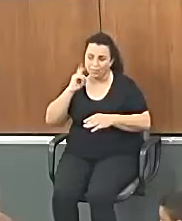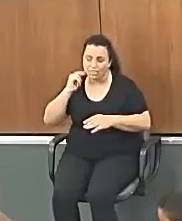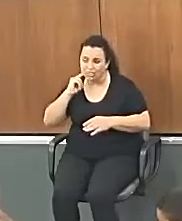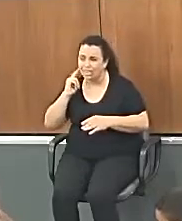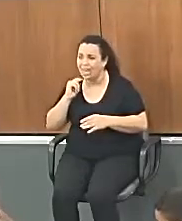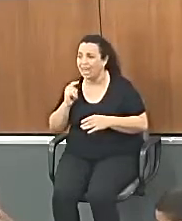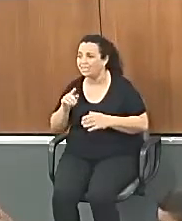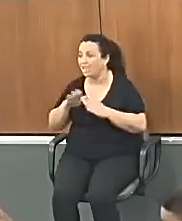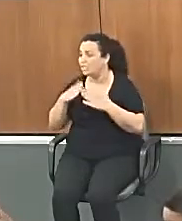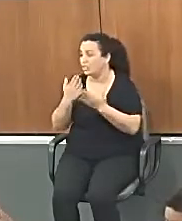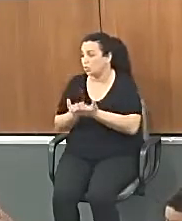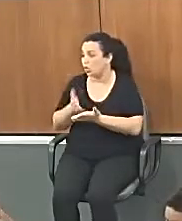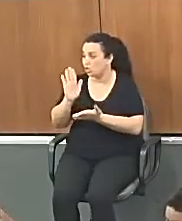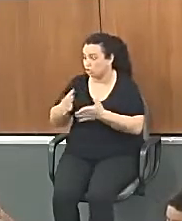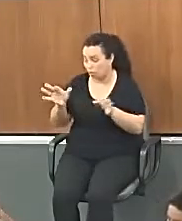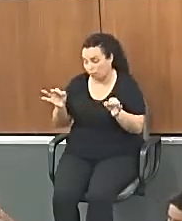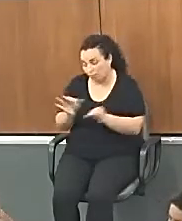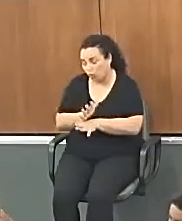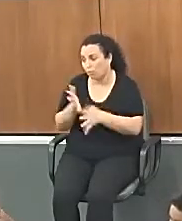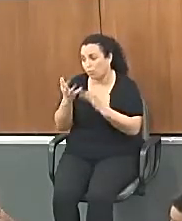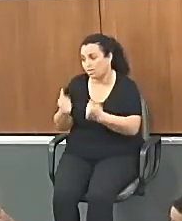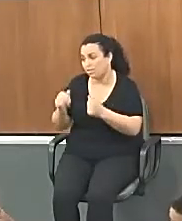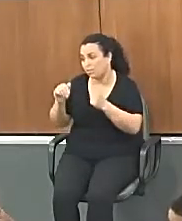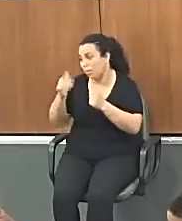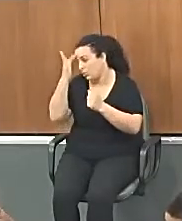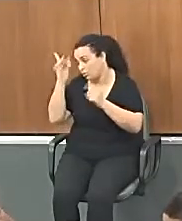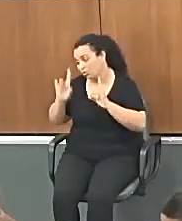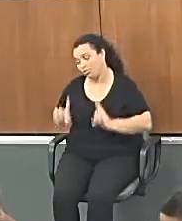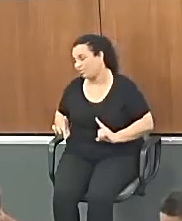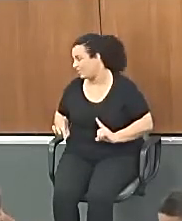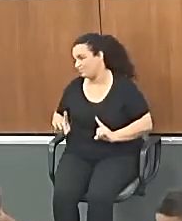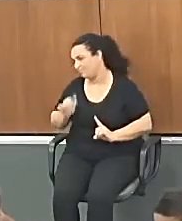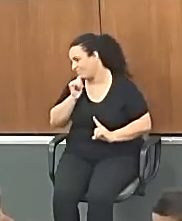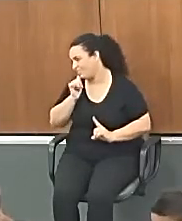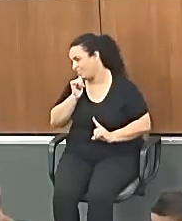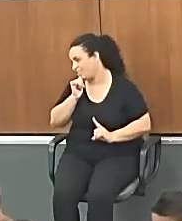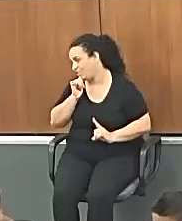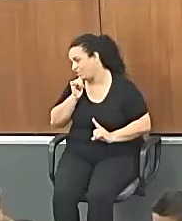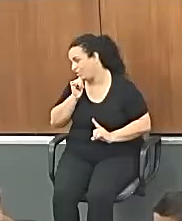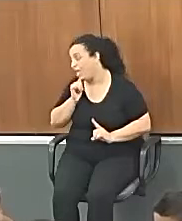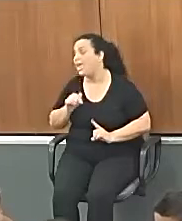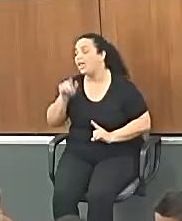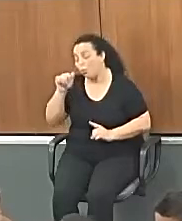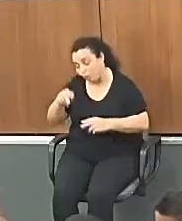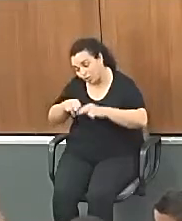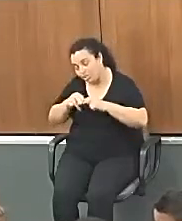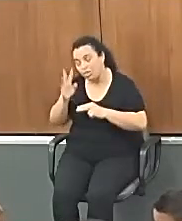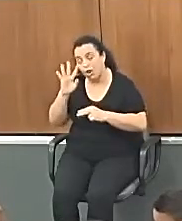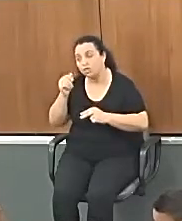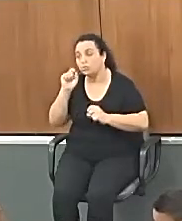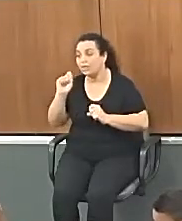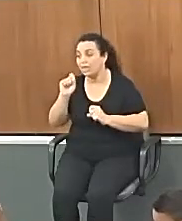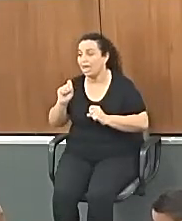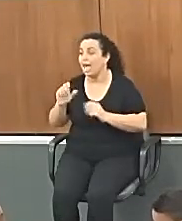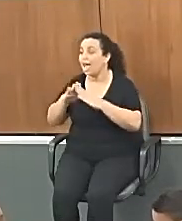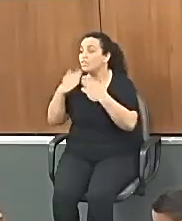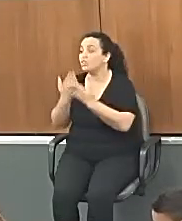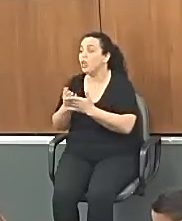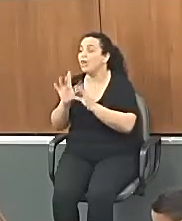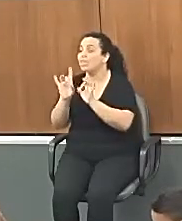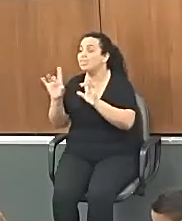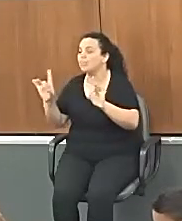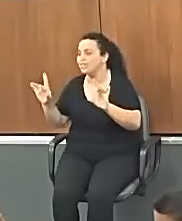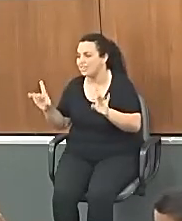preparadas para recebê los então da importância da escola especial que a constituição garante ser preferencial